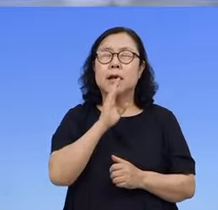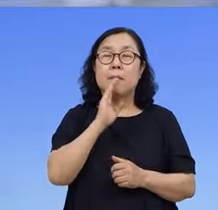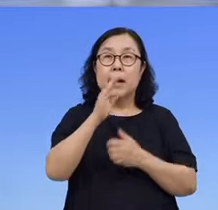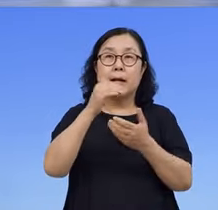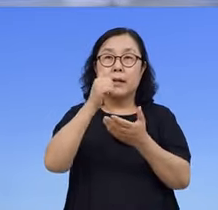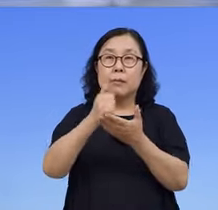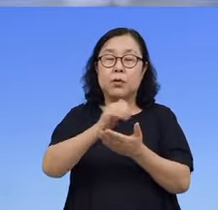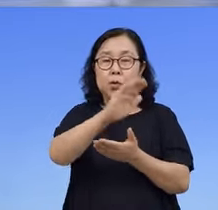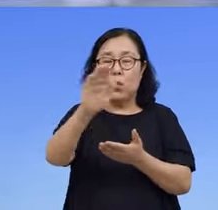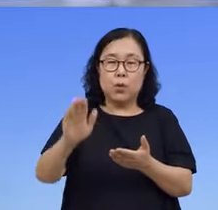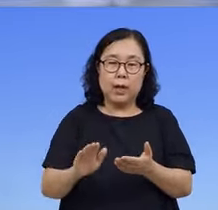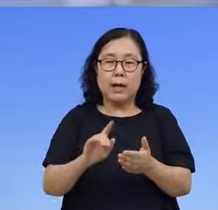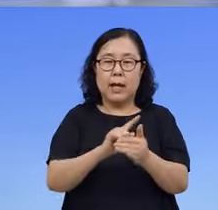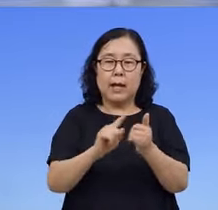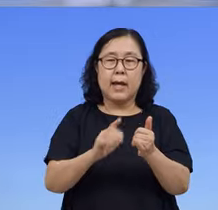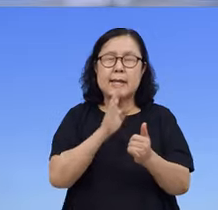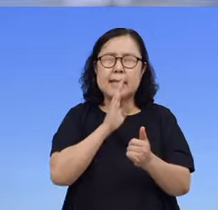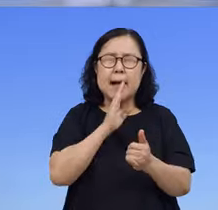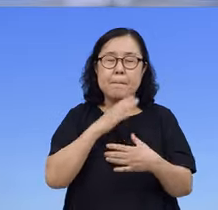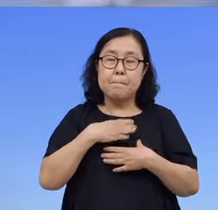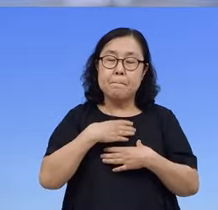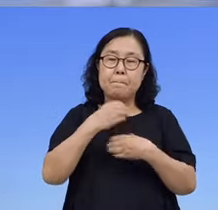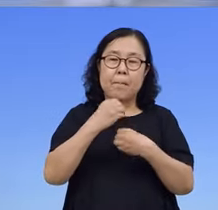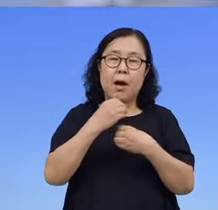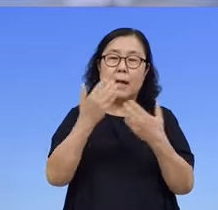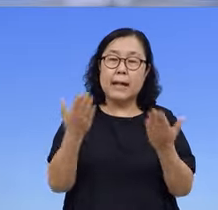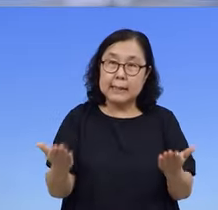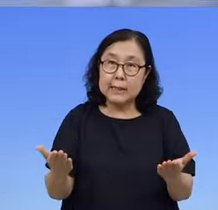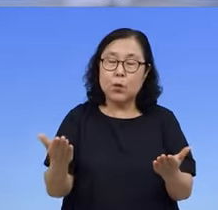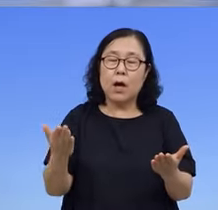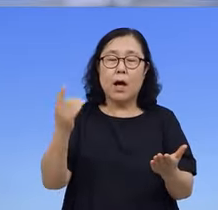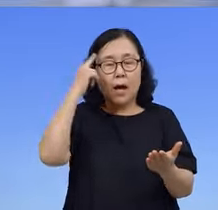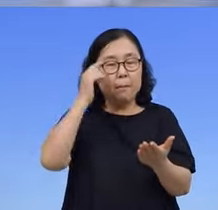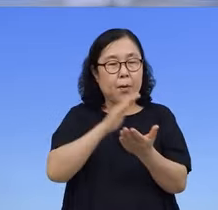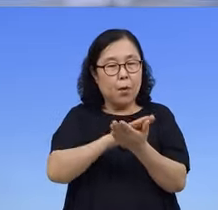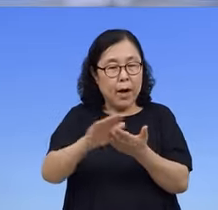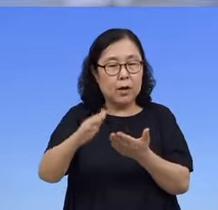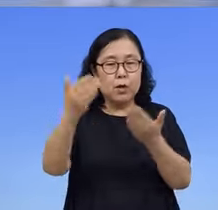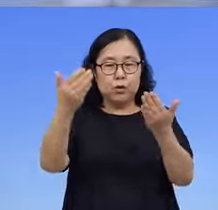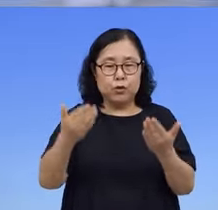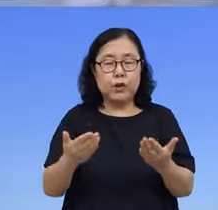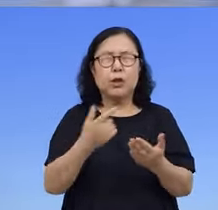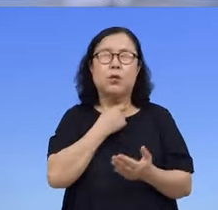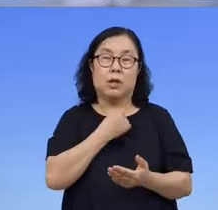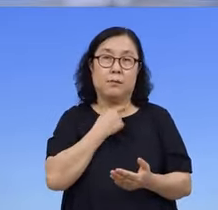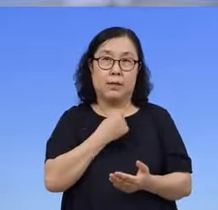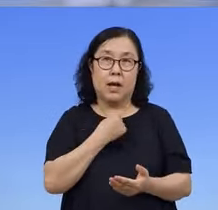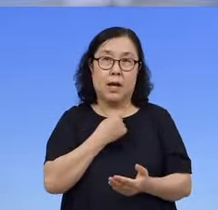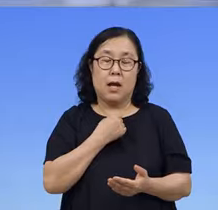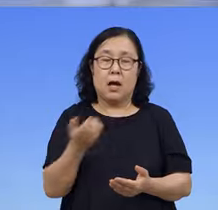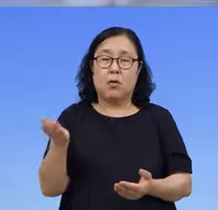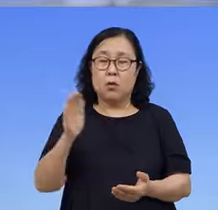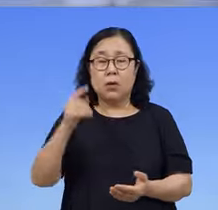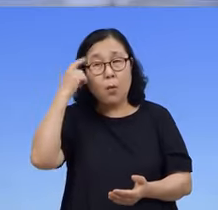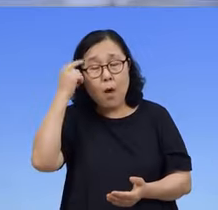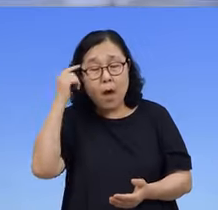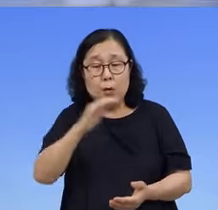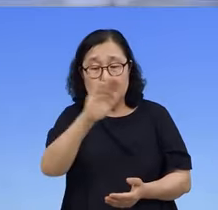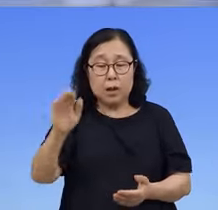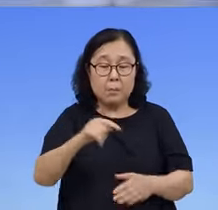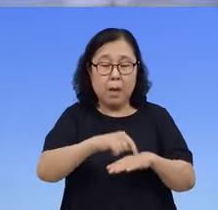상징되는, 참 하나님은 우리에게 참 안식과 평안을 주기 원하신다. 그런데 왜 우리는 이 내면에